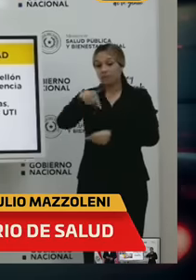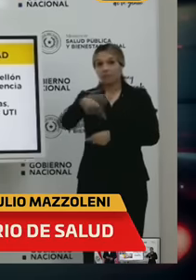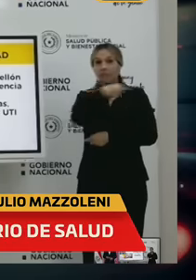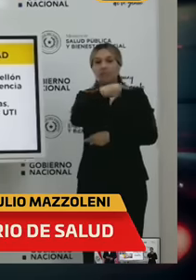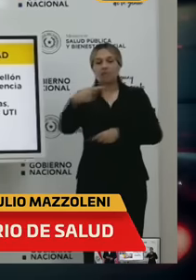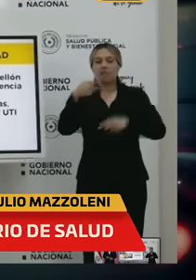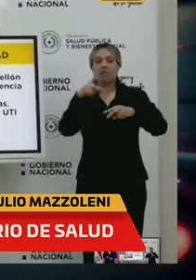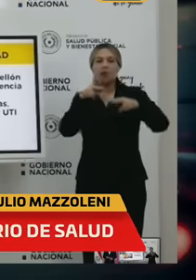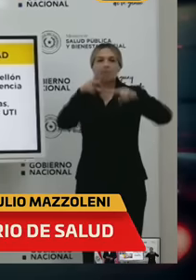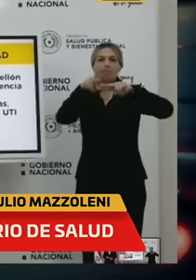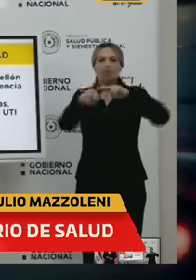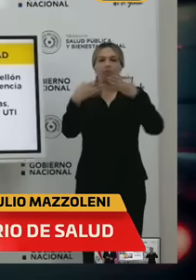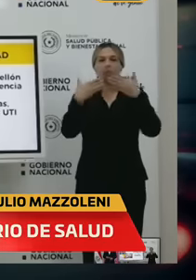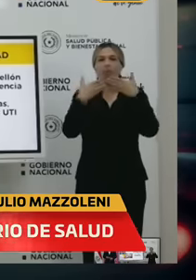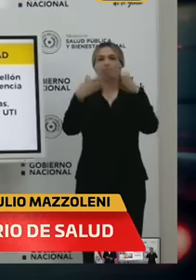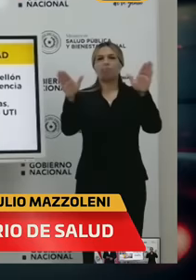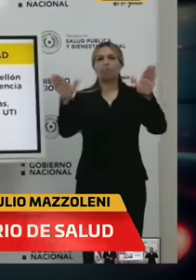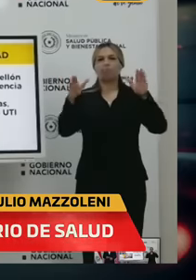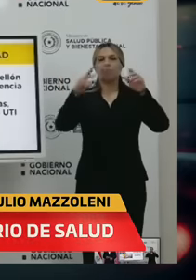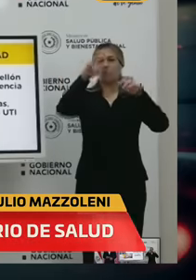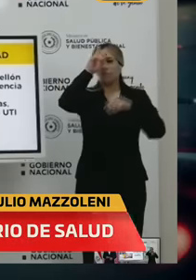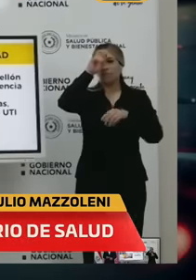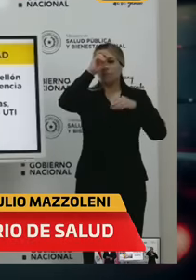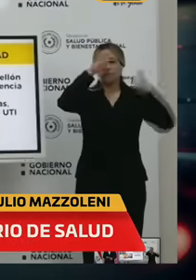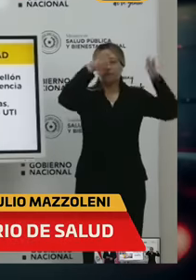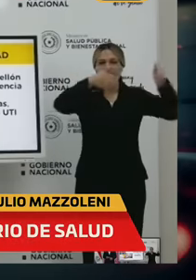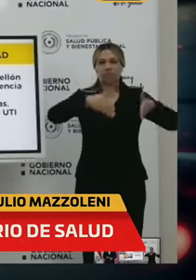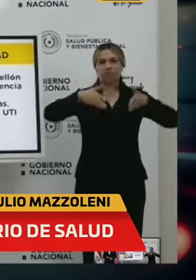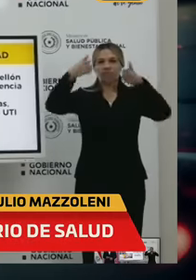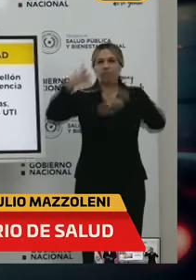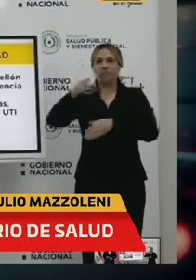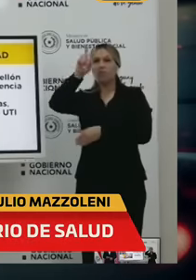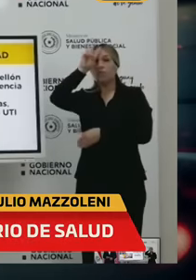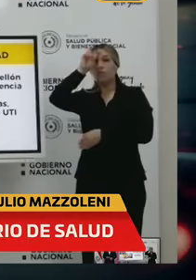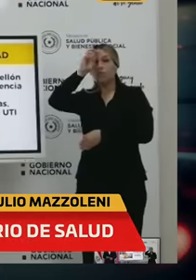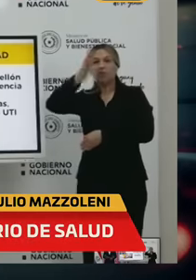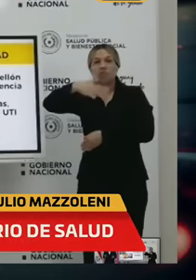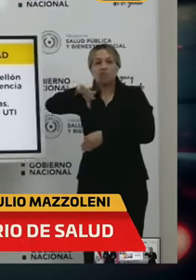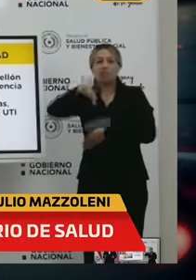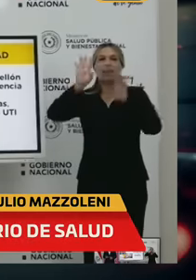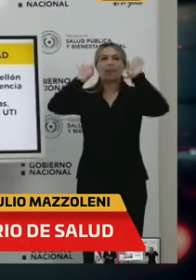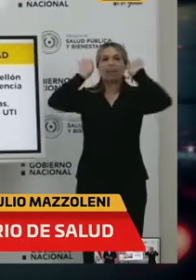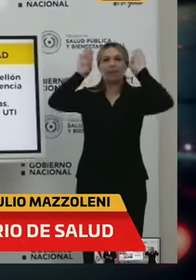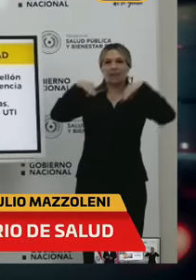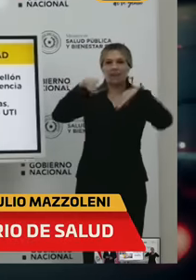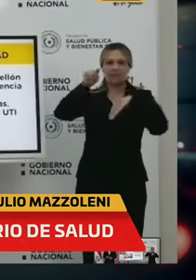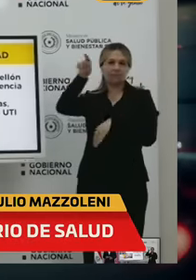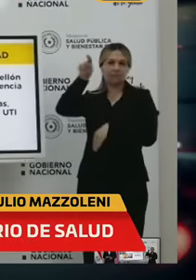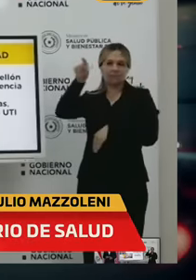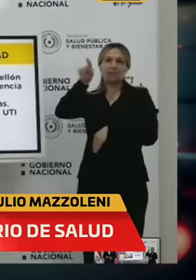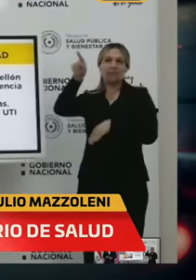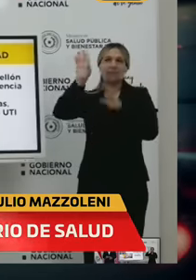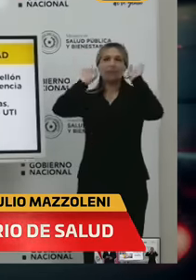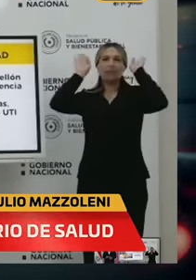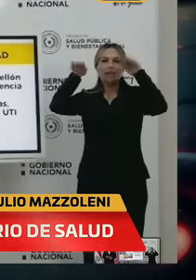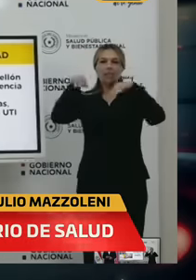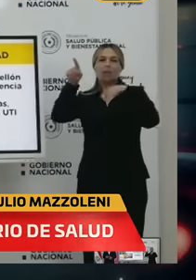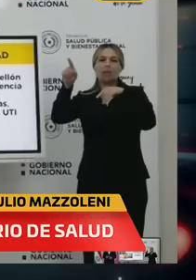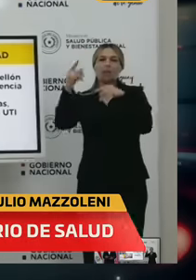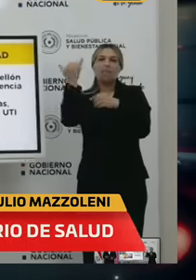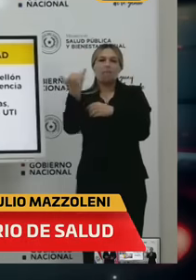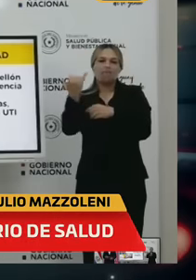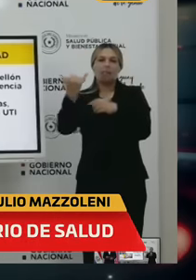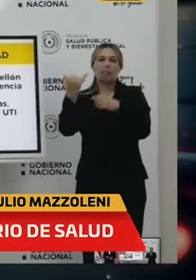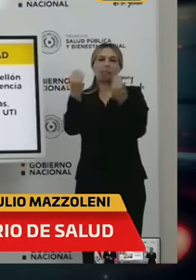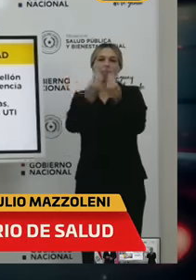un pabellón de contingencia en el Hospital de Lambaré, un hospital que sirve a una comunidad realmente muy pujante,